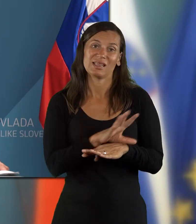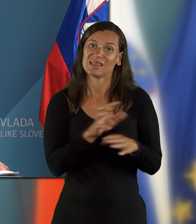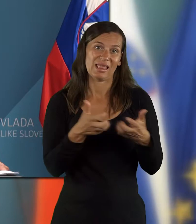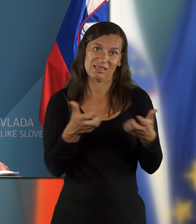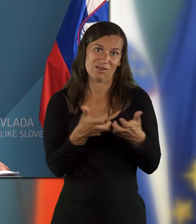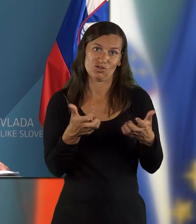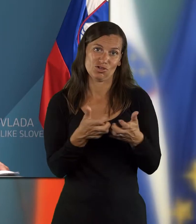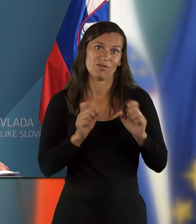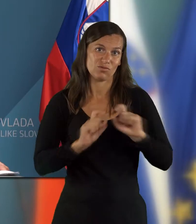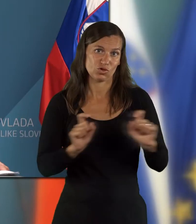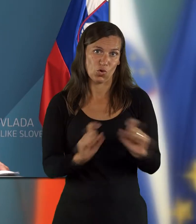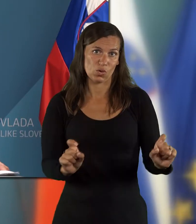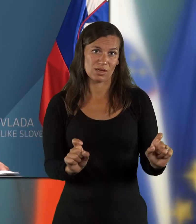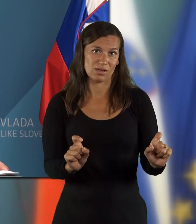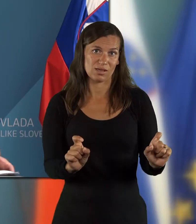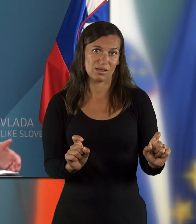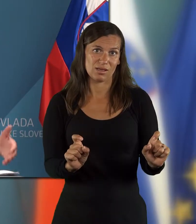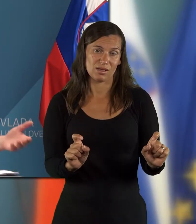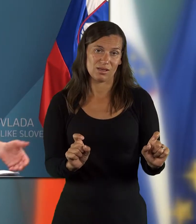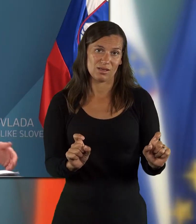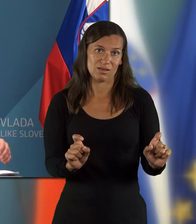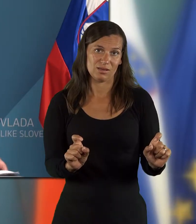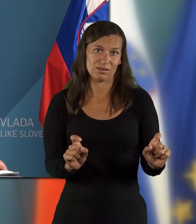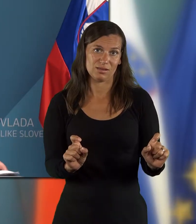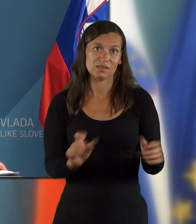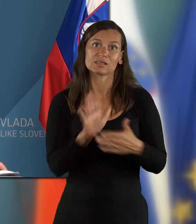vplivali netržni vzroki